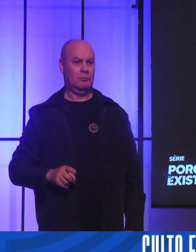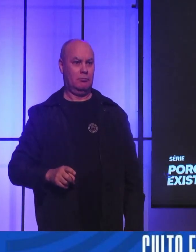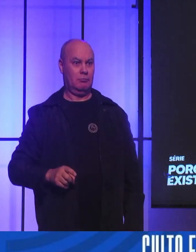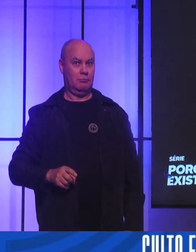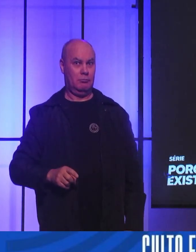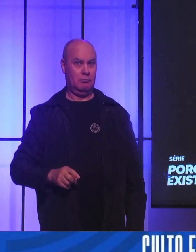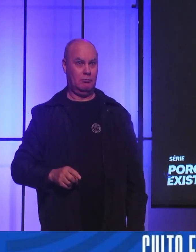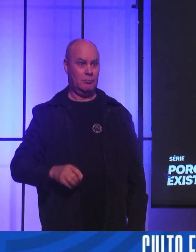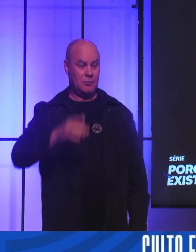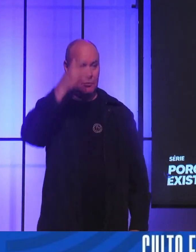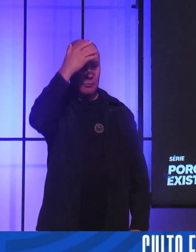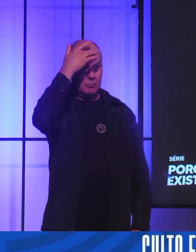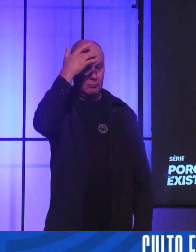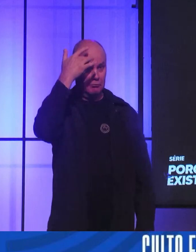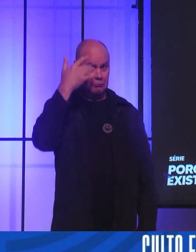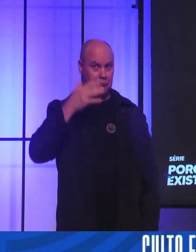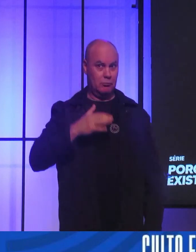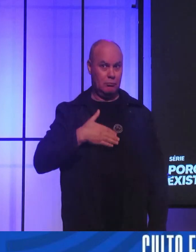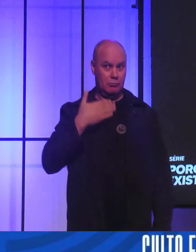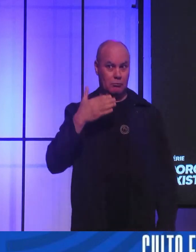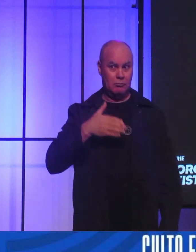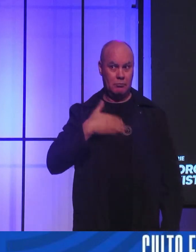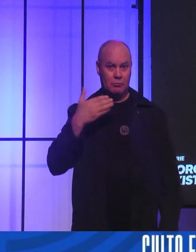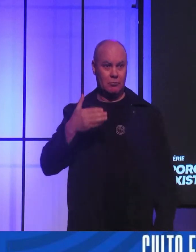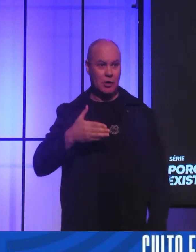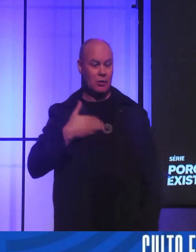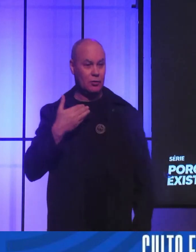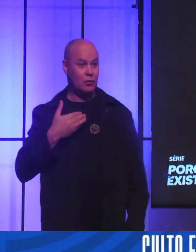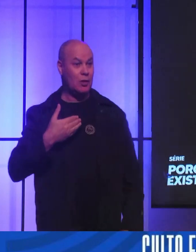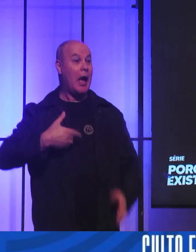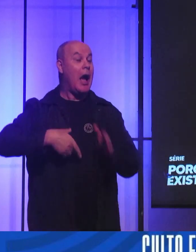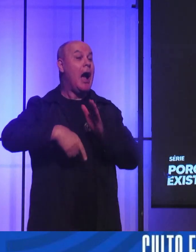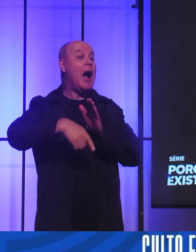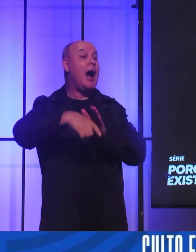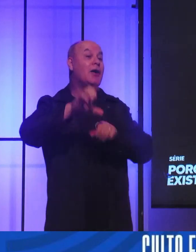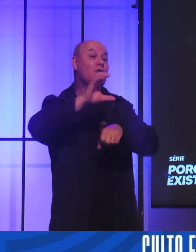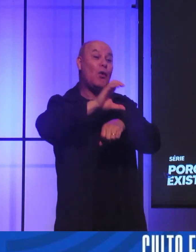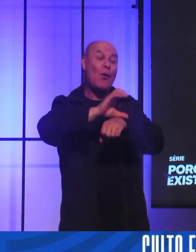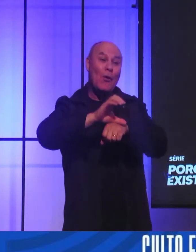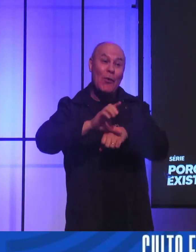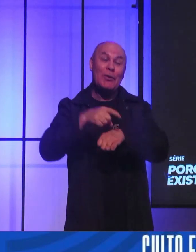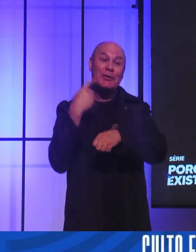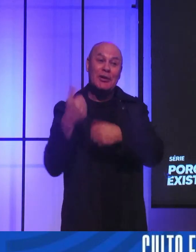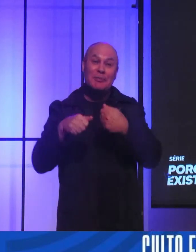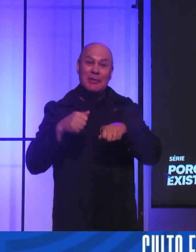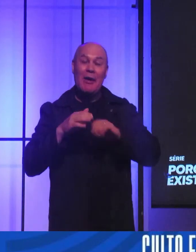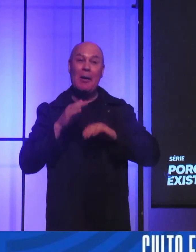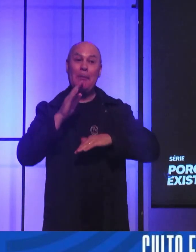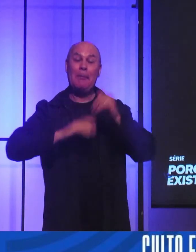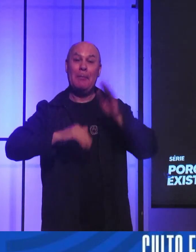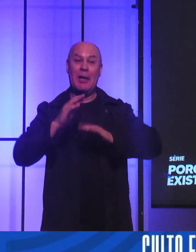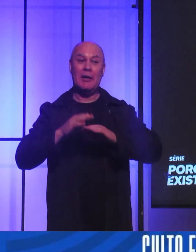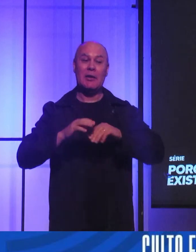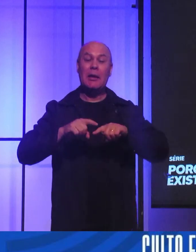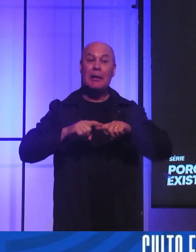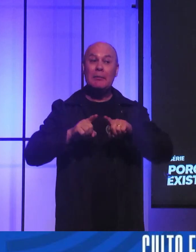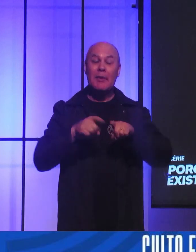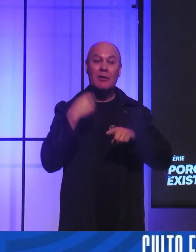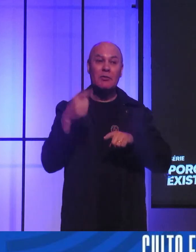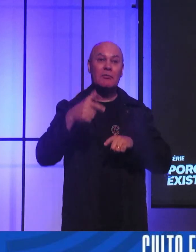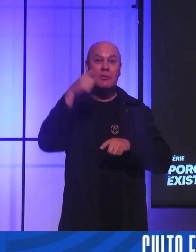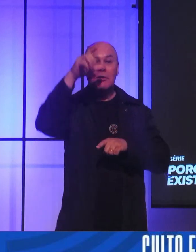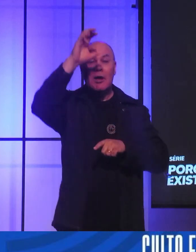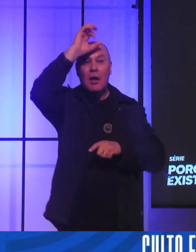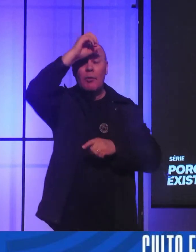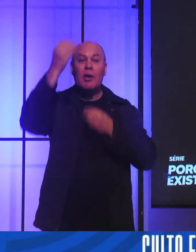verdade é que às vezes a gente não quer ir para o céu, não quer ir para o inferno. Mas o interessante é que são poucas